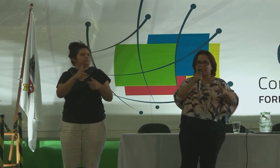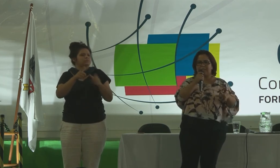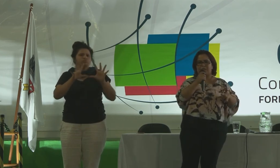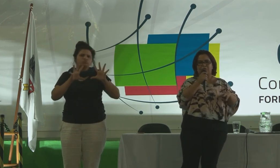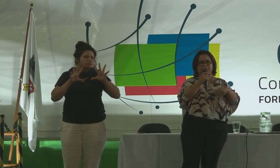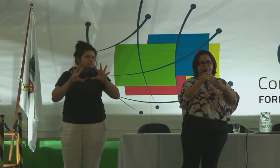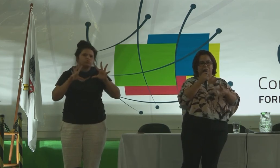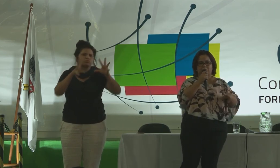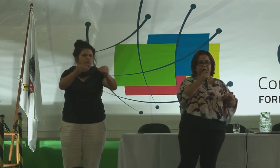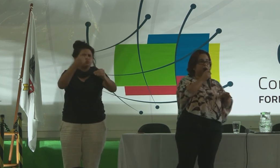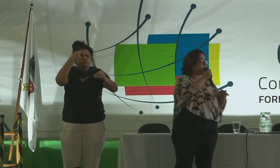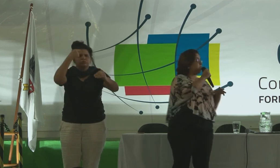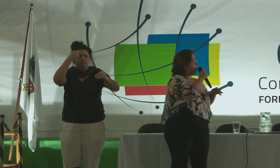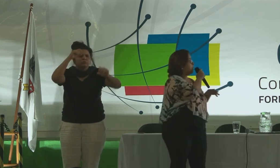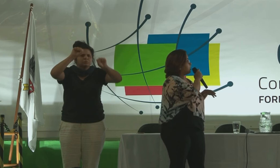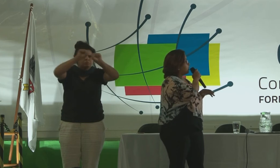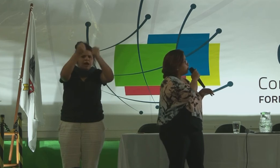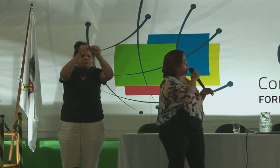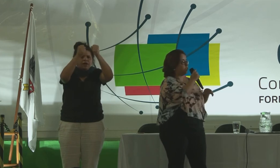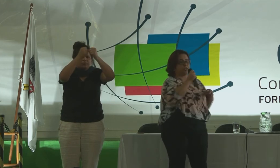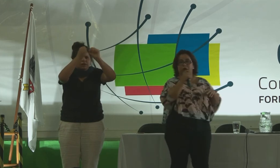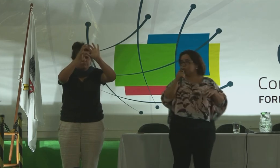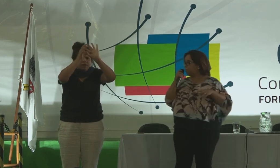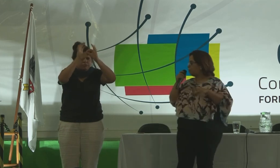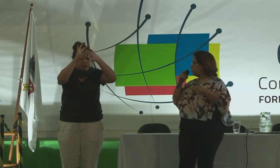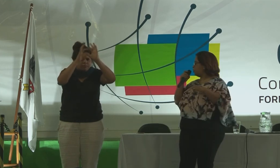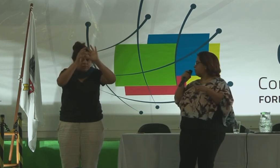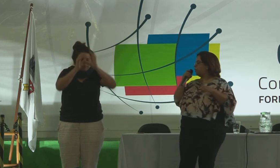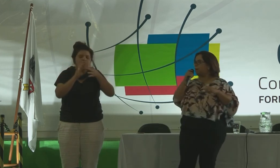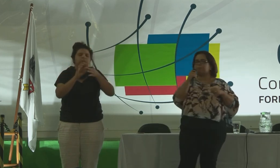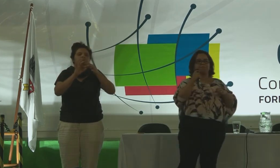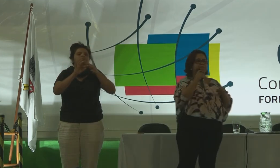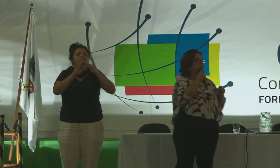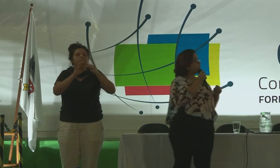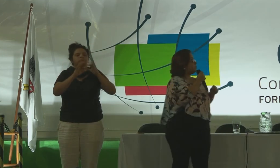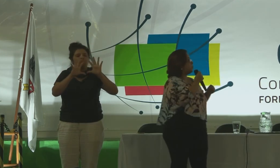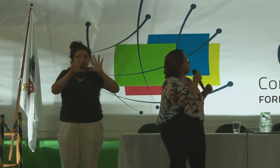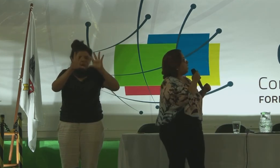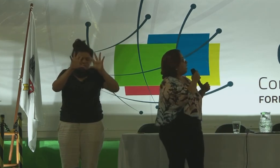pensados, repensados e reformulados e assim por diante. Pode passar.